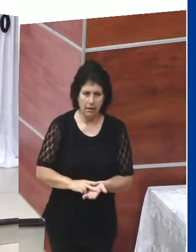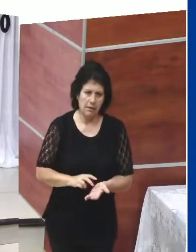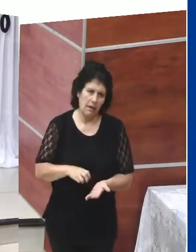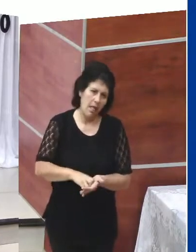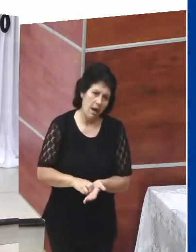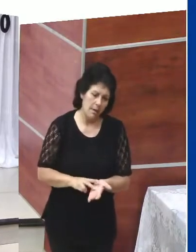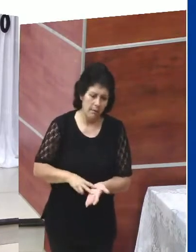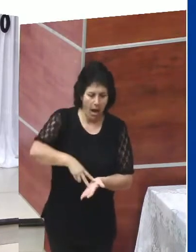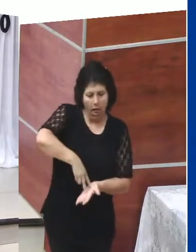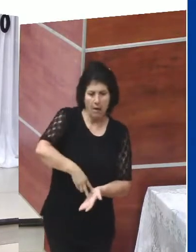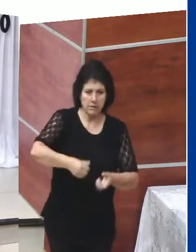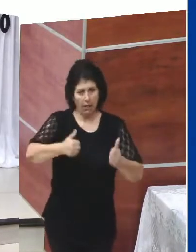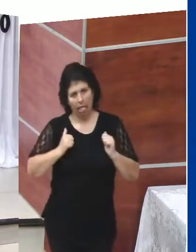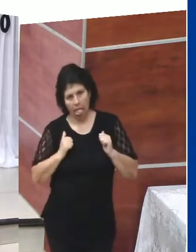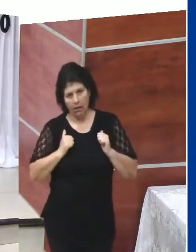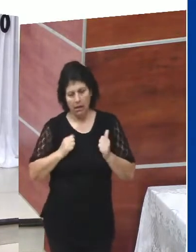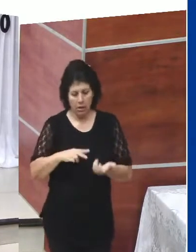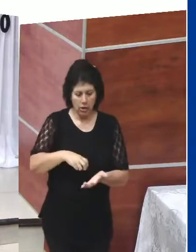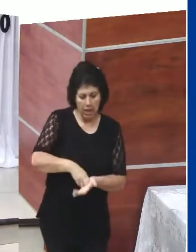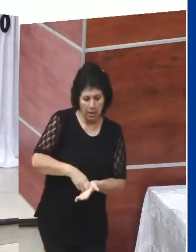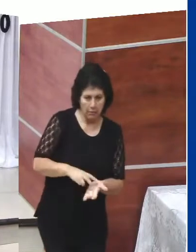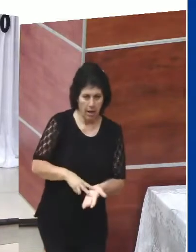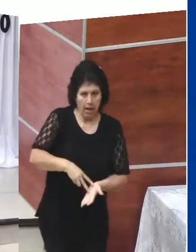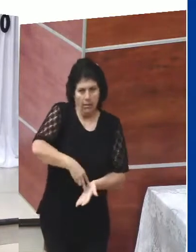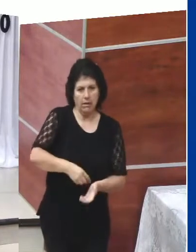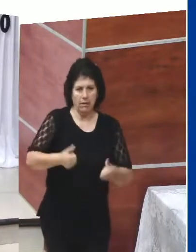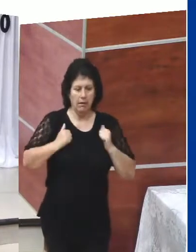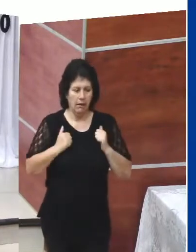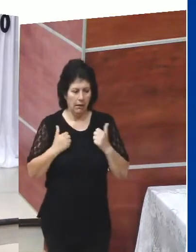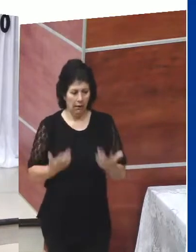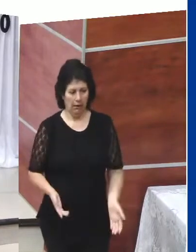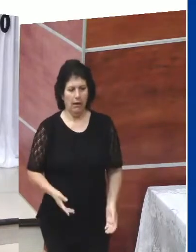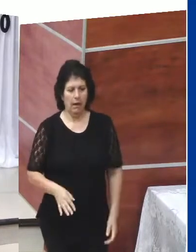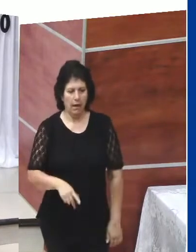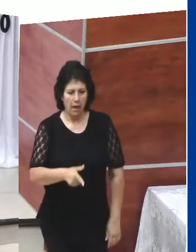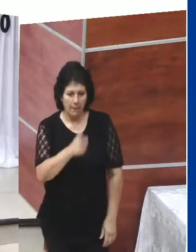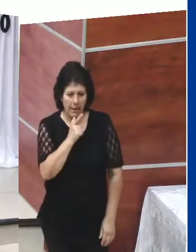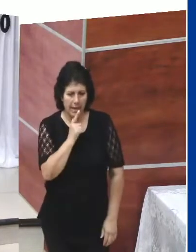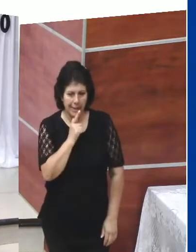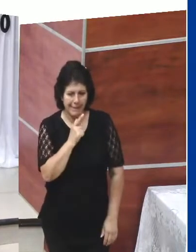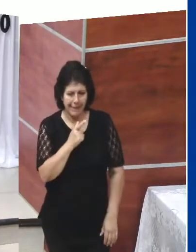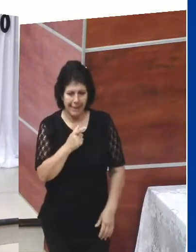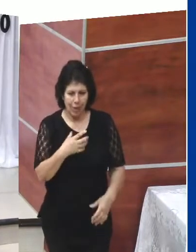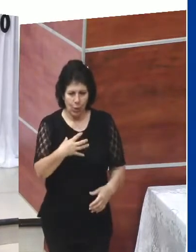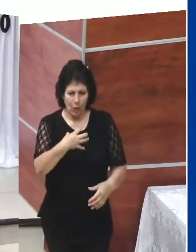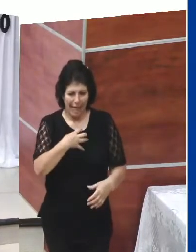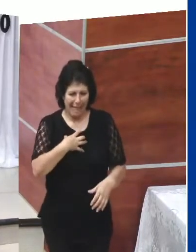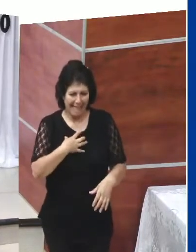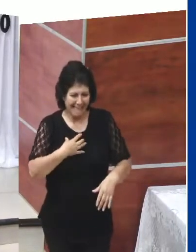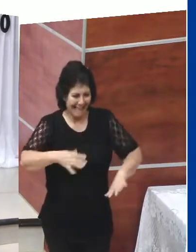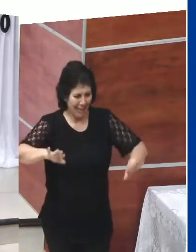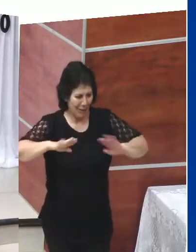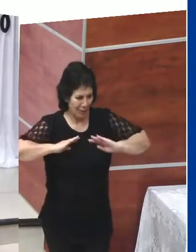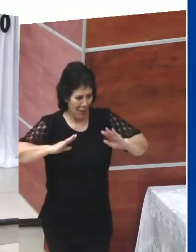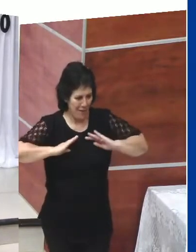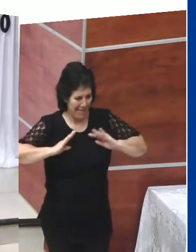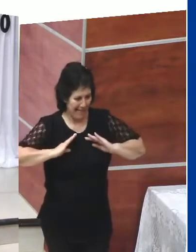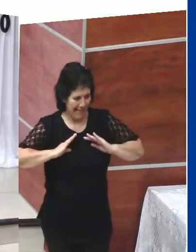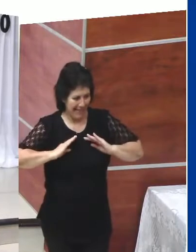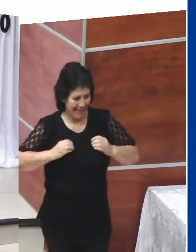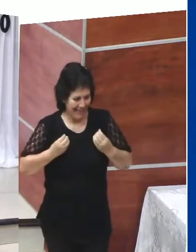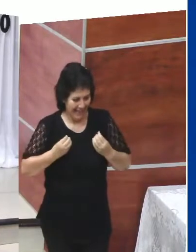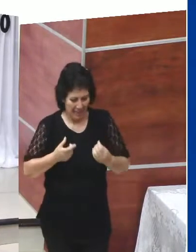pararse, sentarse. Yo digo, estoy en una iglesia o una clase de educación física, porque fue interesante esa primer vivencia para mí.